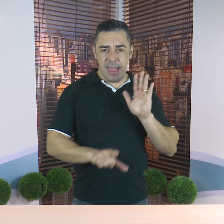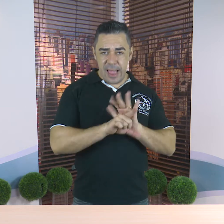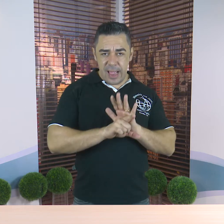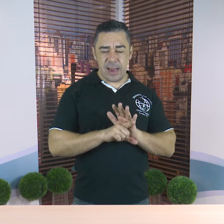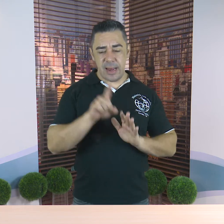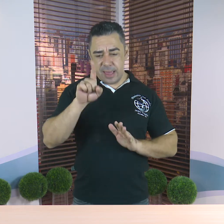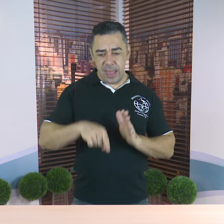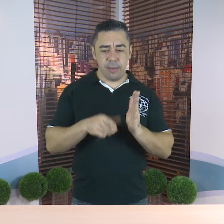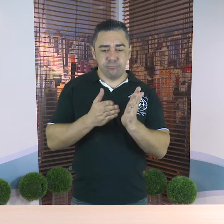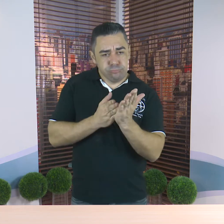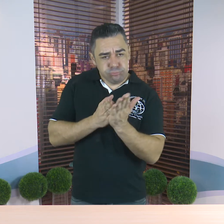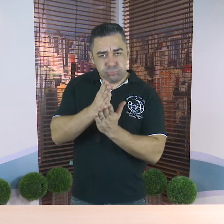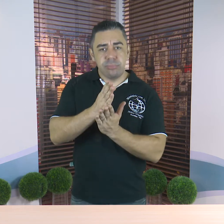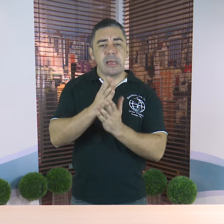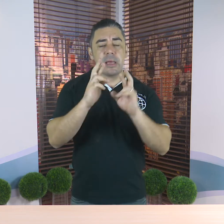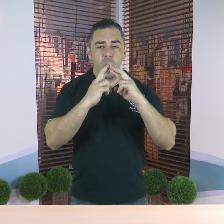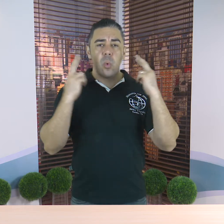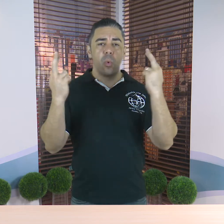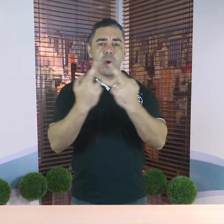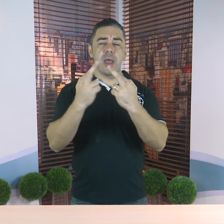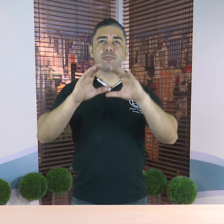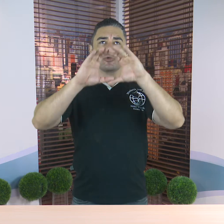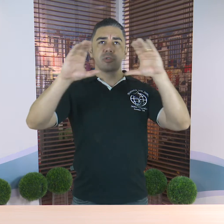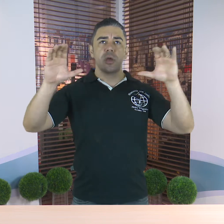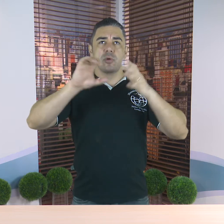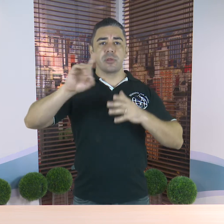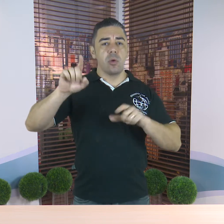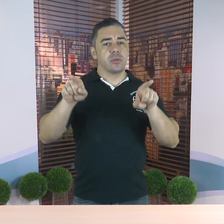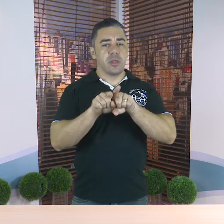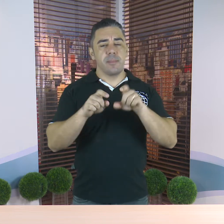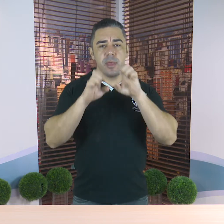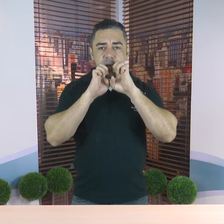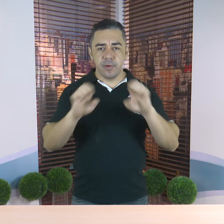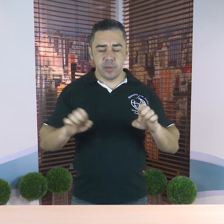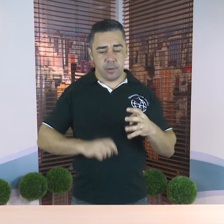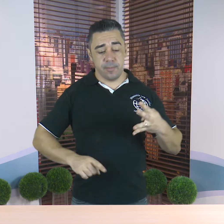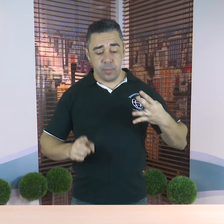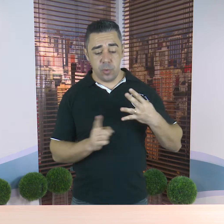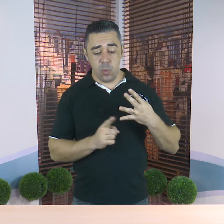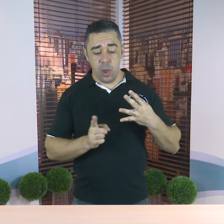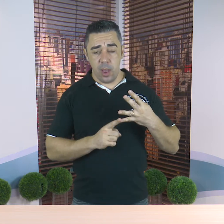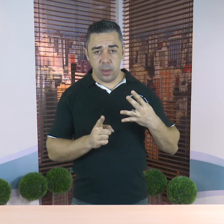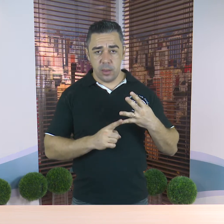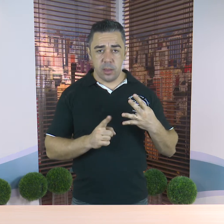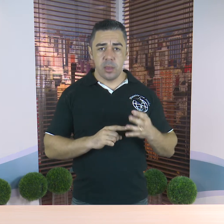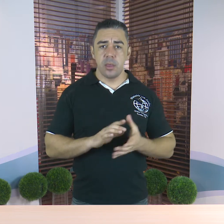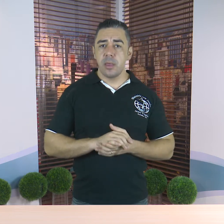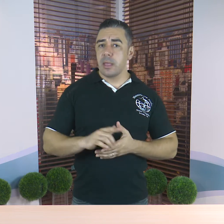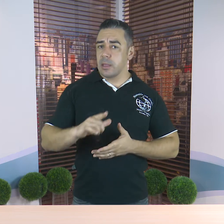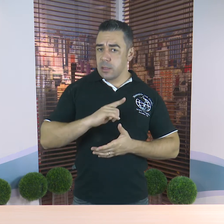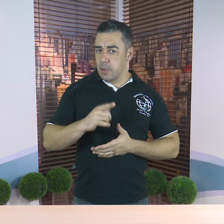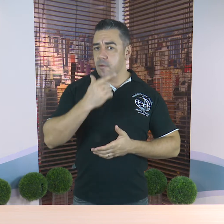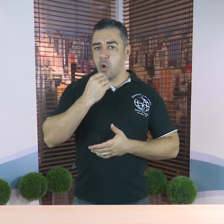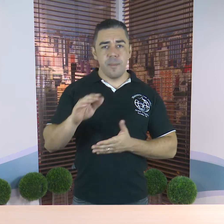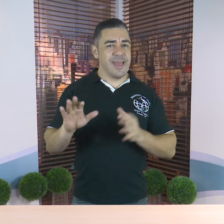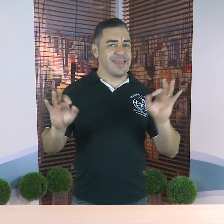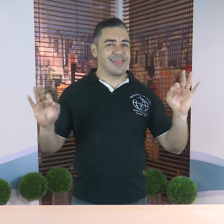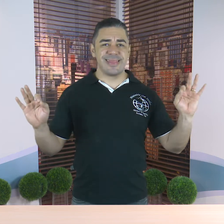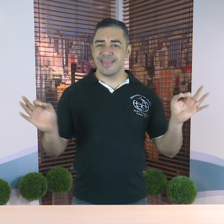ao reino tão bem quanto o evangelho. 4. Houve homens sem pecado antes da